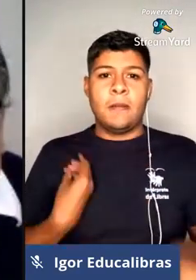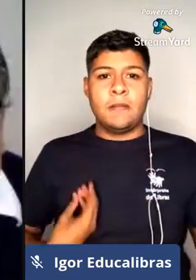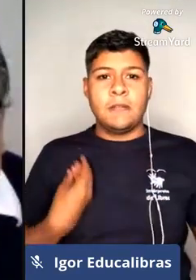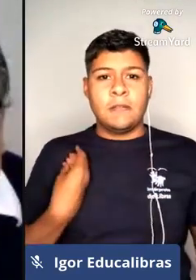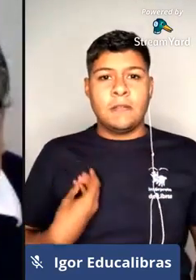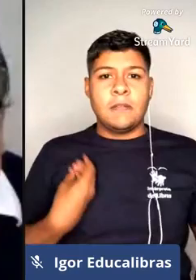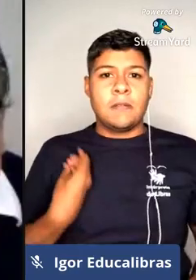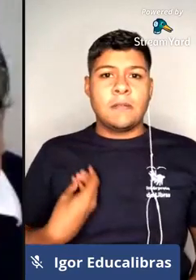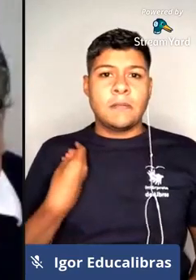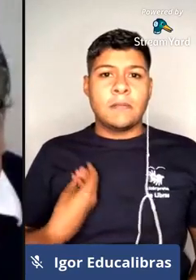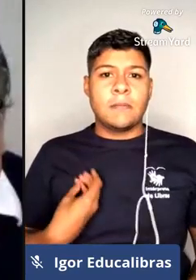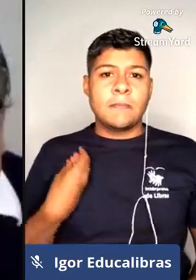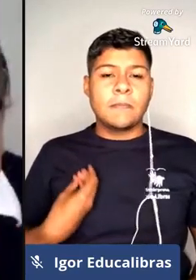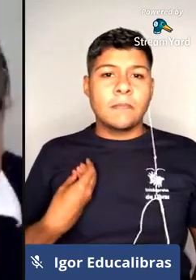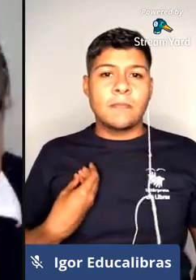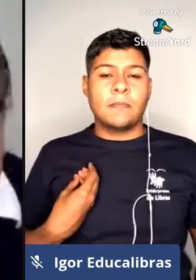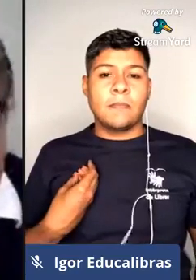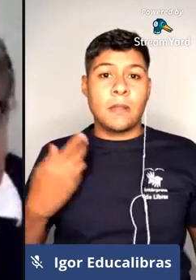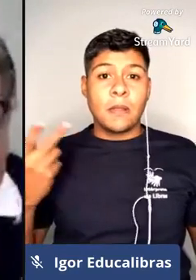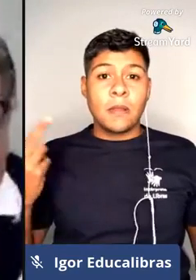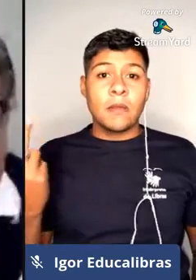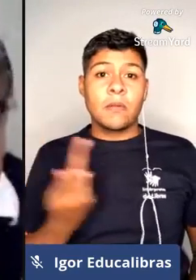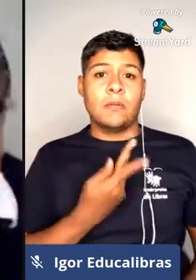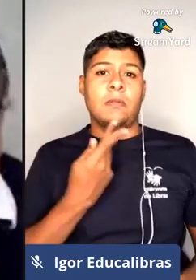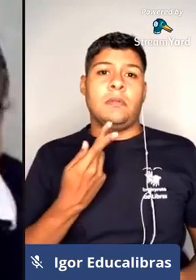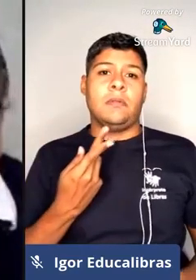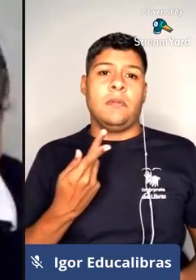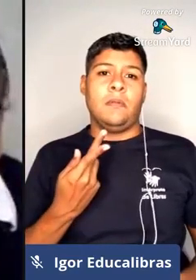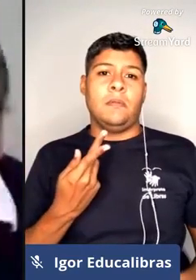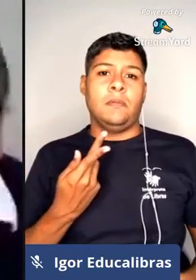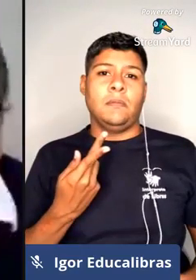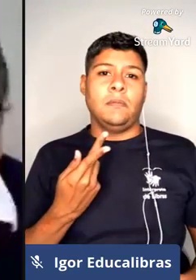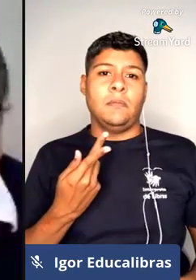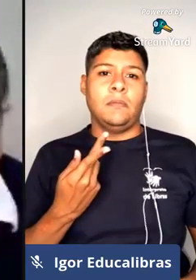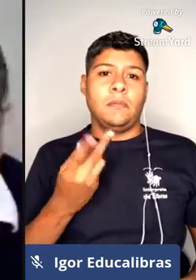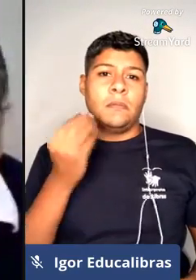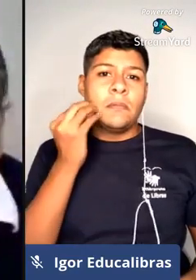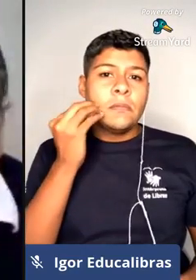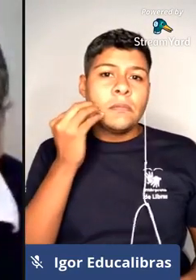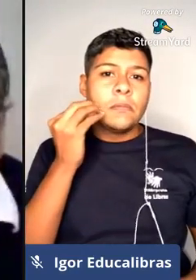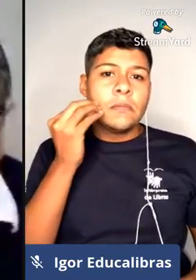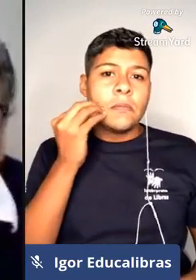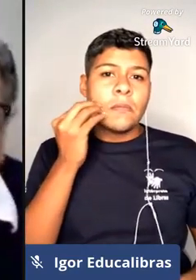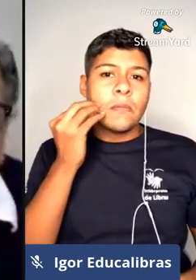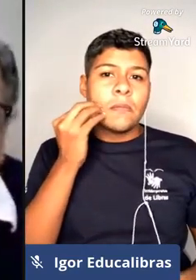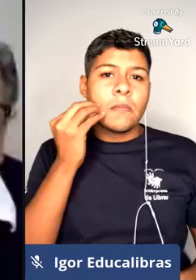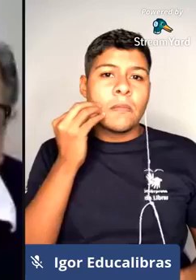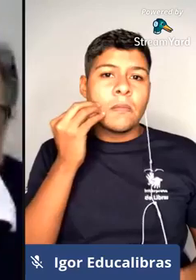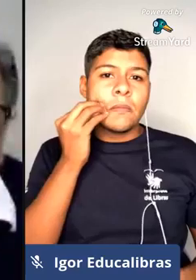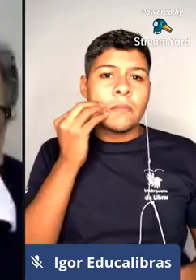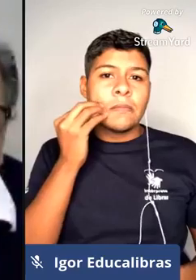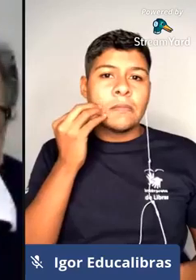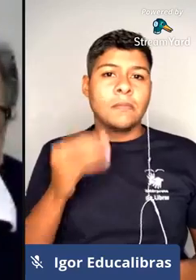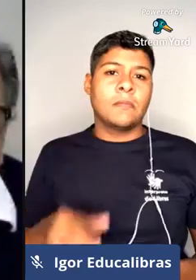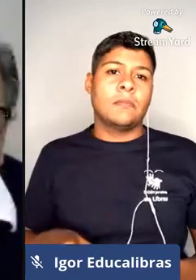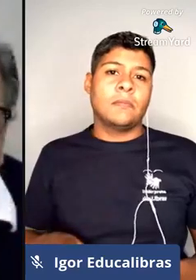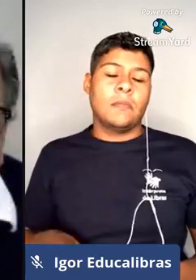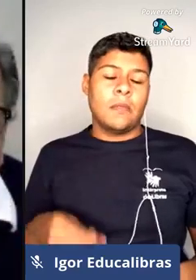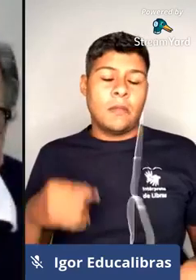que isso aconteça. A gente tem que ter um movimento mais ativo e mais